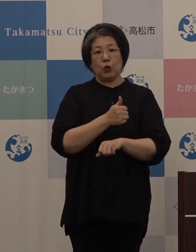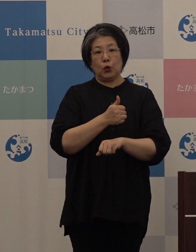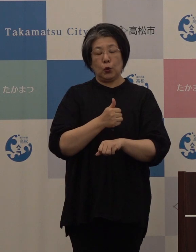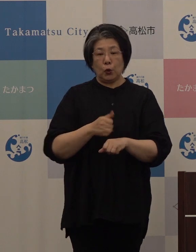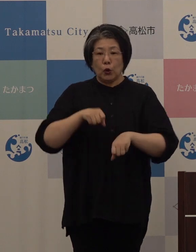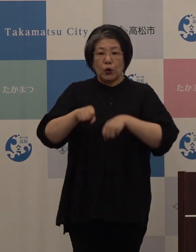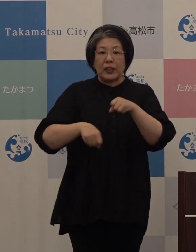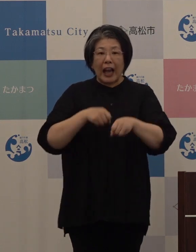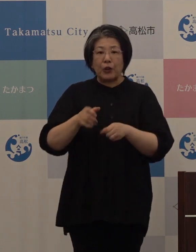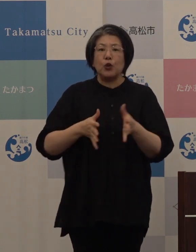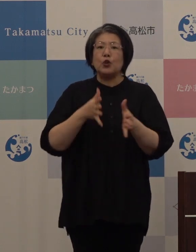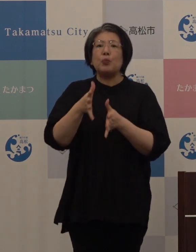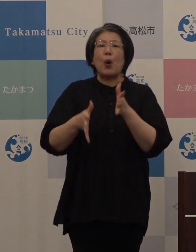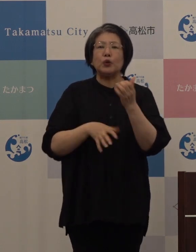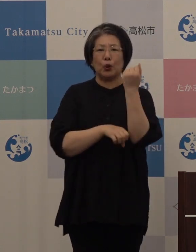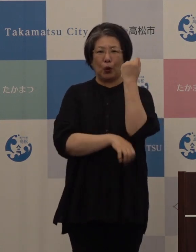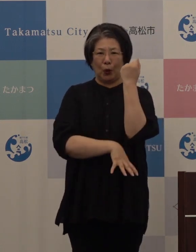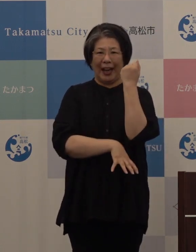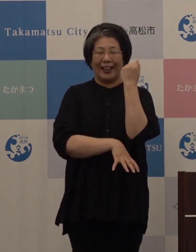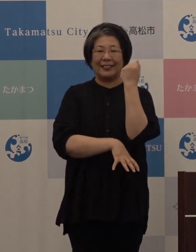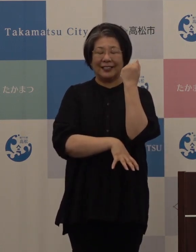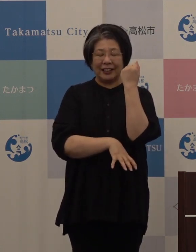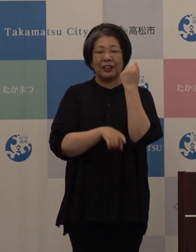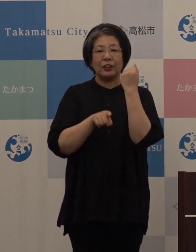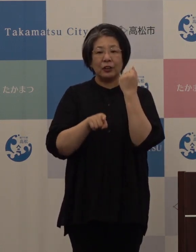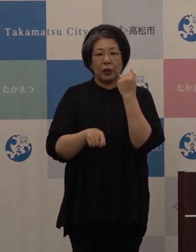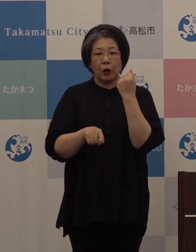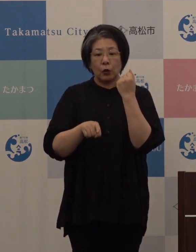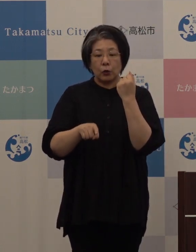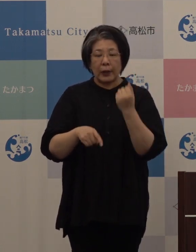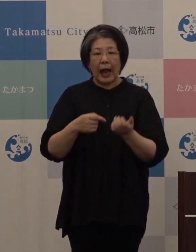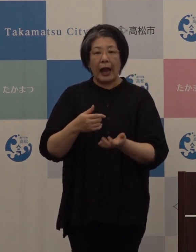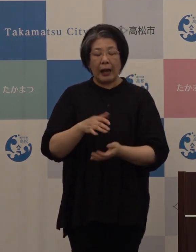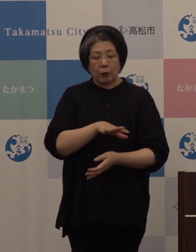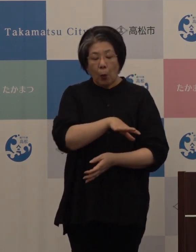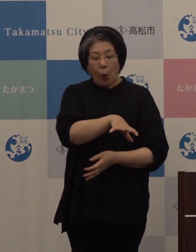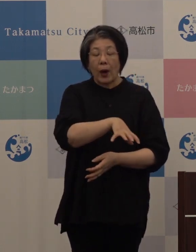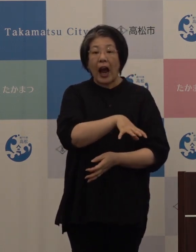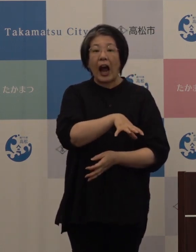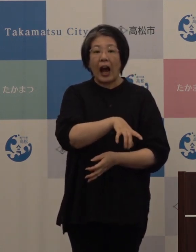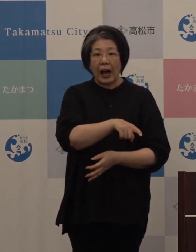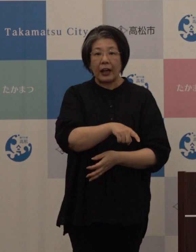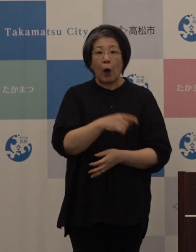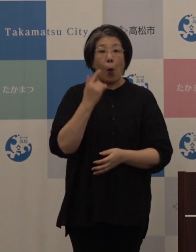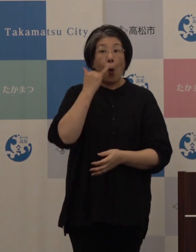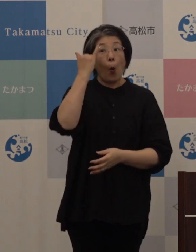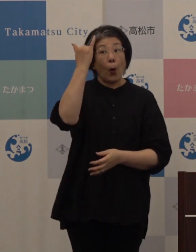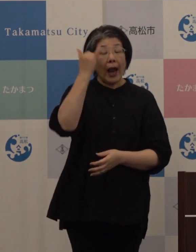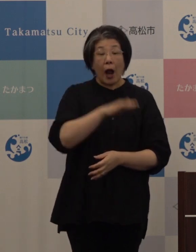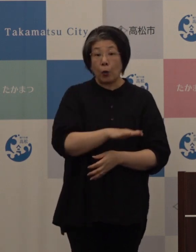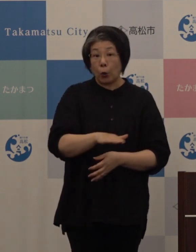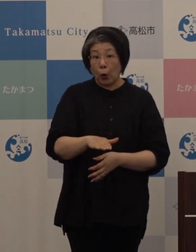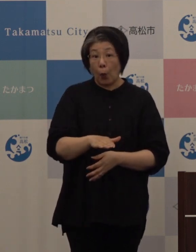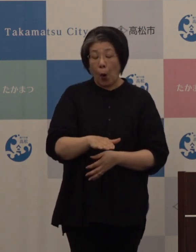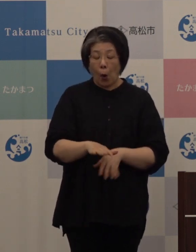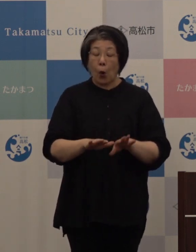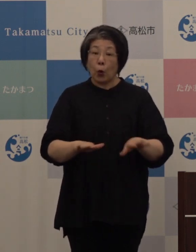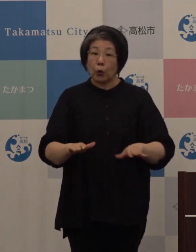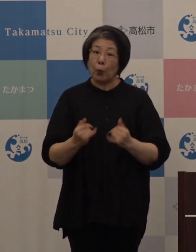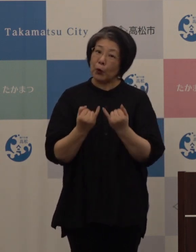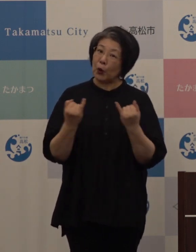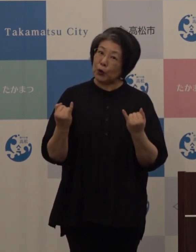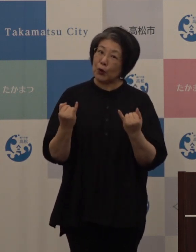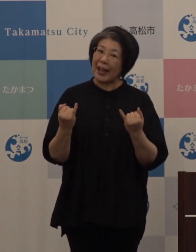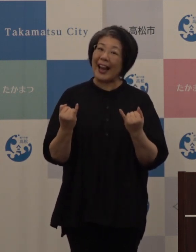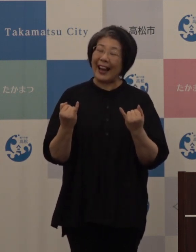拠点としていくと、あと、残った余剰地等におきまして、親子やあるいは子どもや女性なんかも